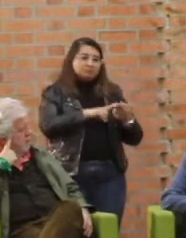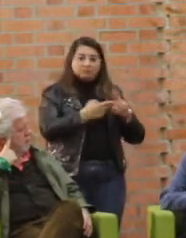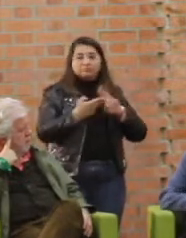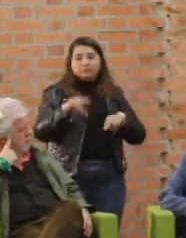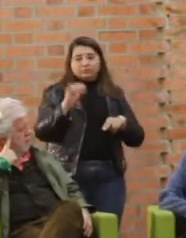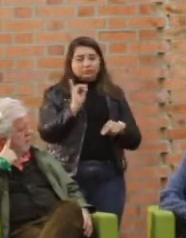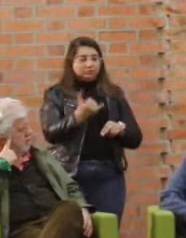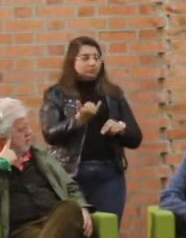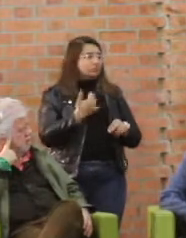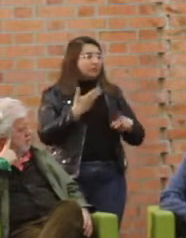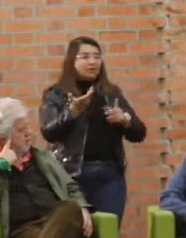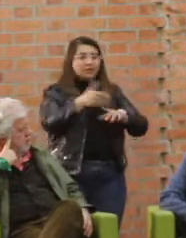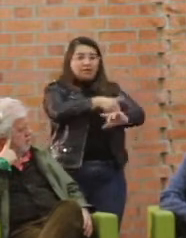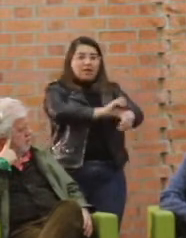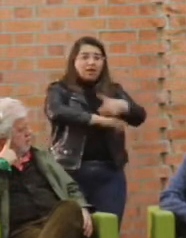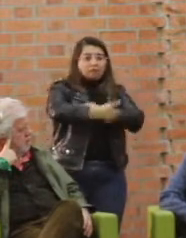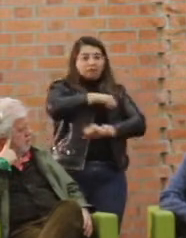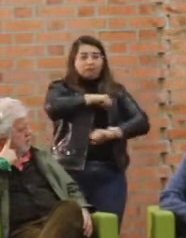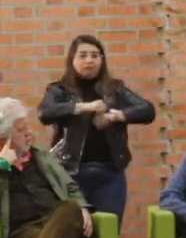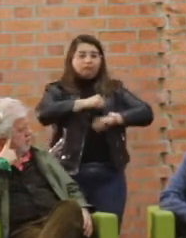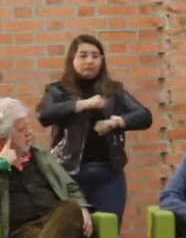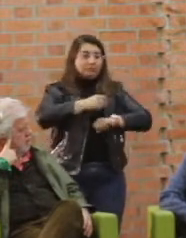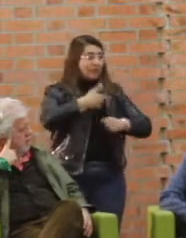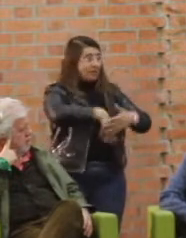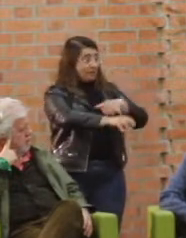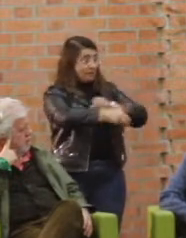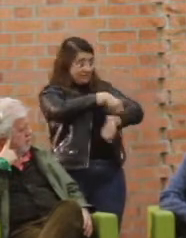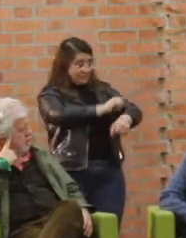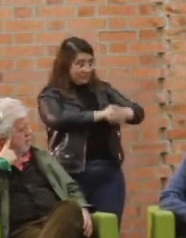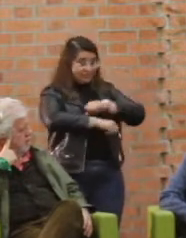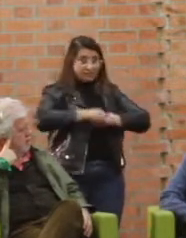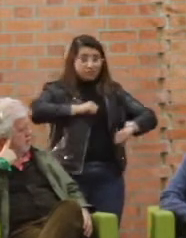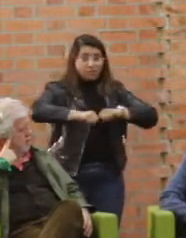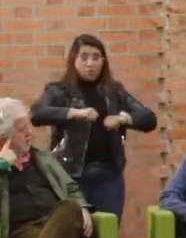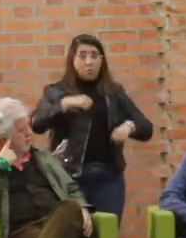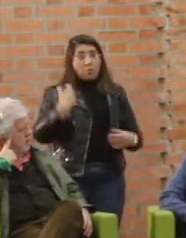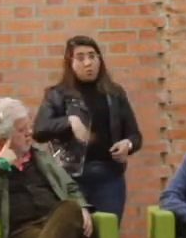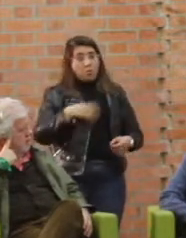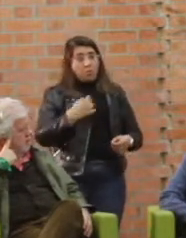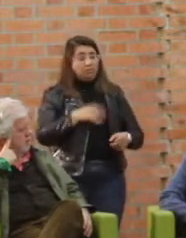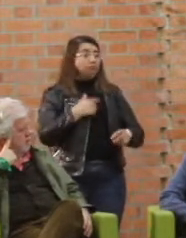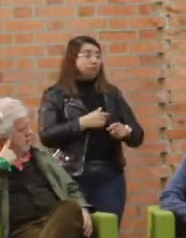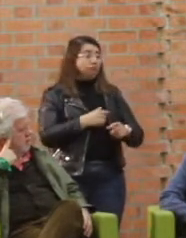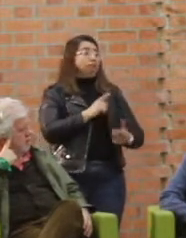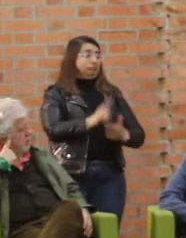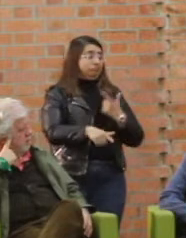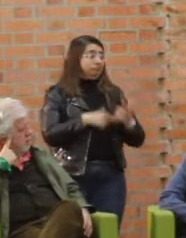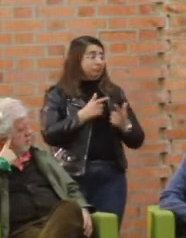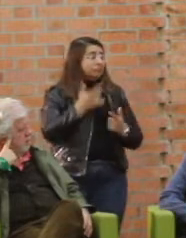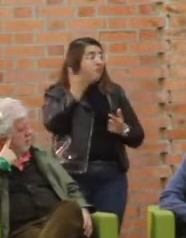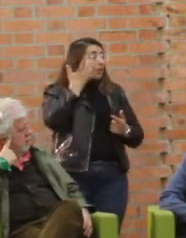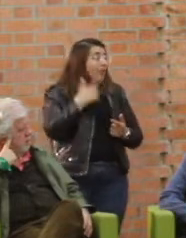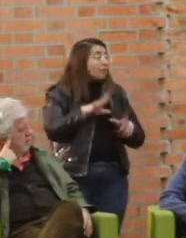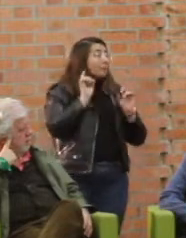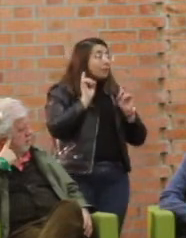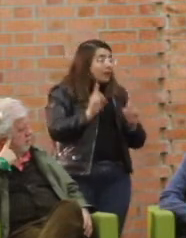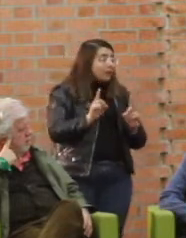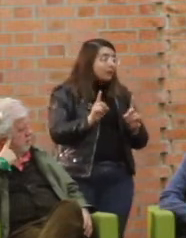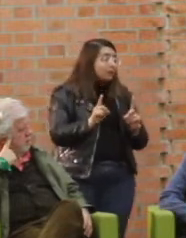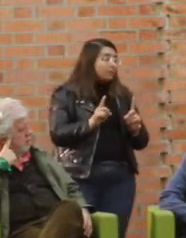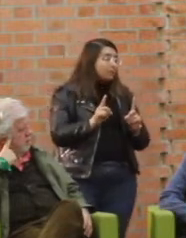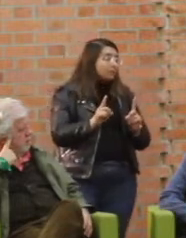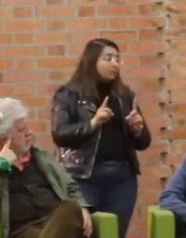el mundo del activismo yo creo que hago el activismo desde el lugar donde estoy ahí trabajando Ahí día a día pero